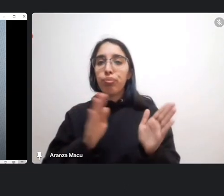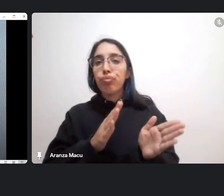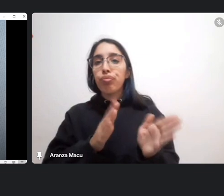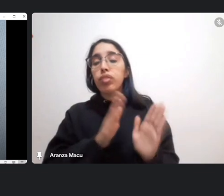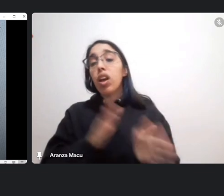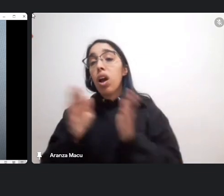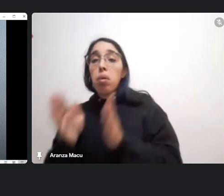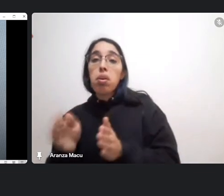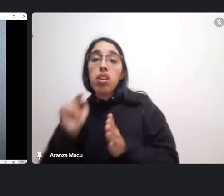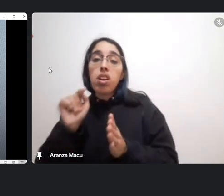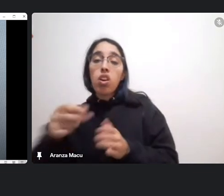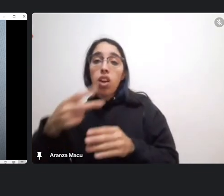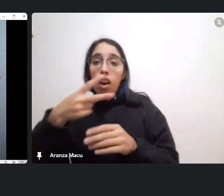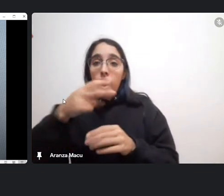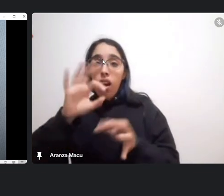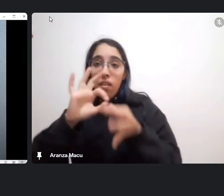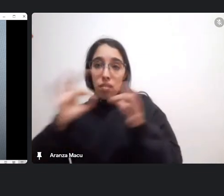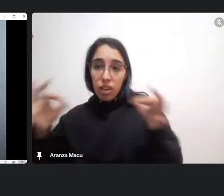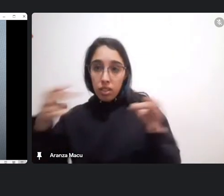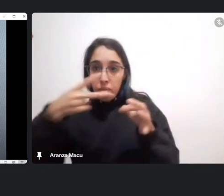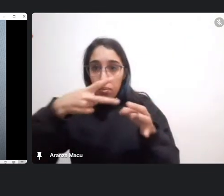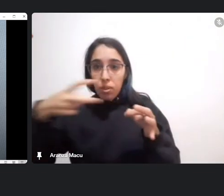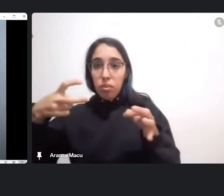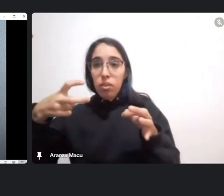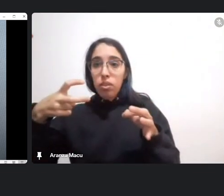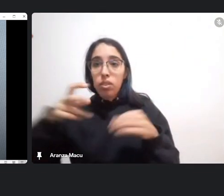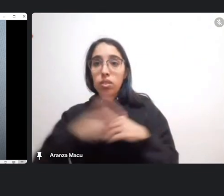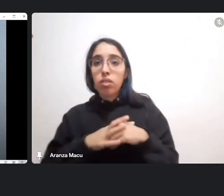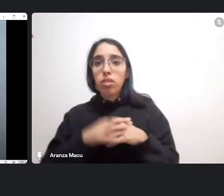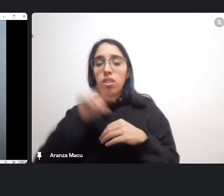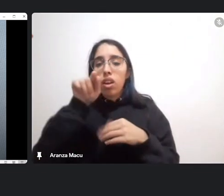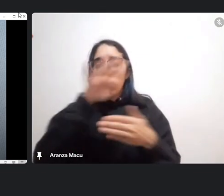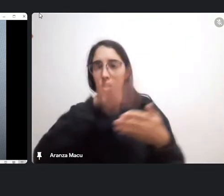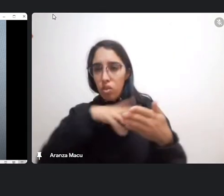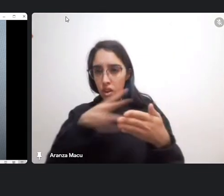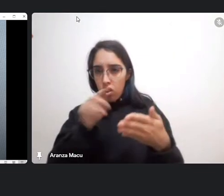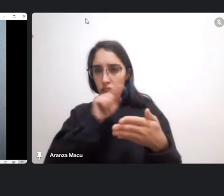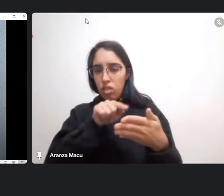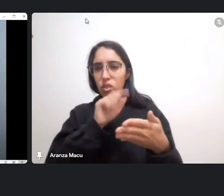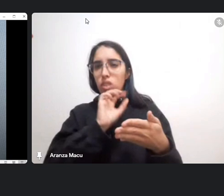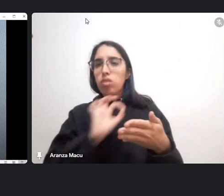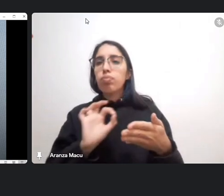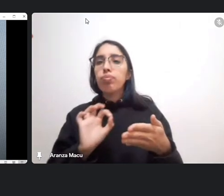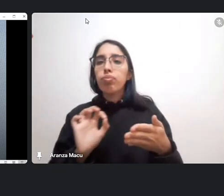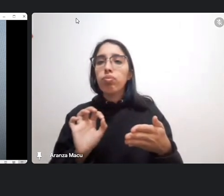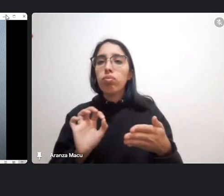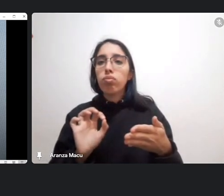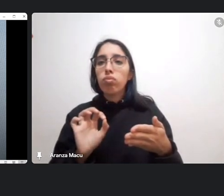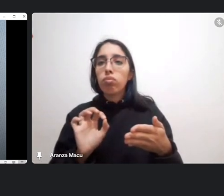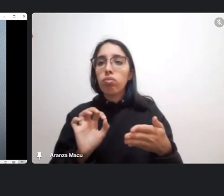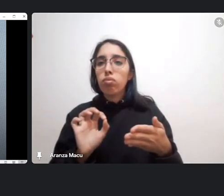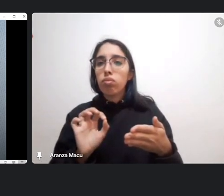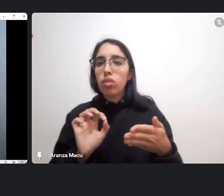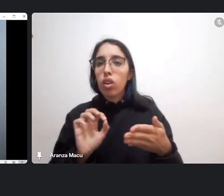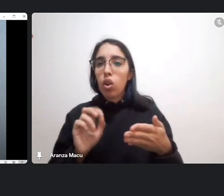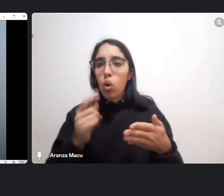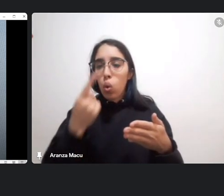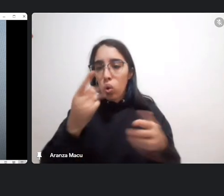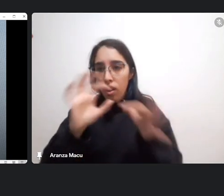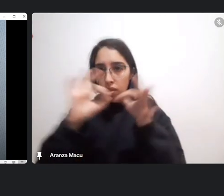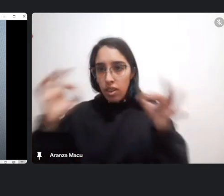ejemplo, una frase verbal, yo acá las puse a todas juntas, era have cooperated. Entonces, ¿cómo se leería esto?